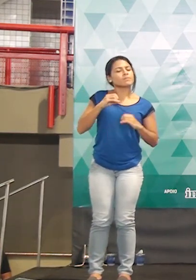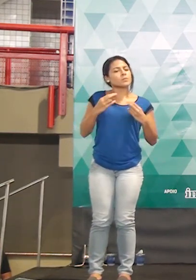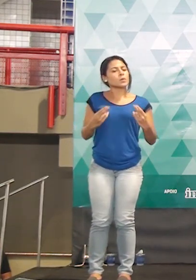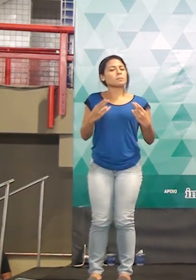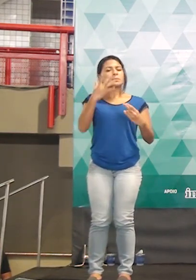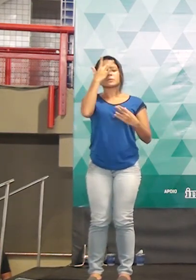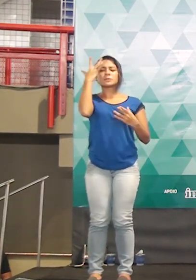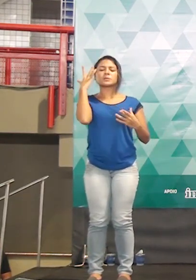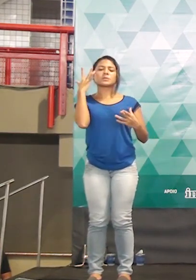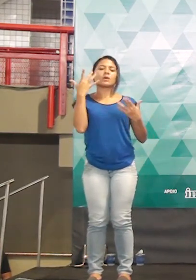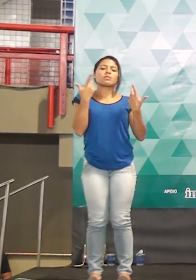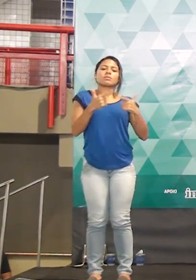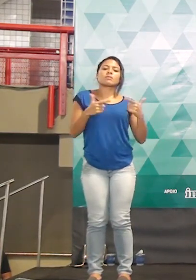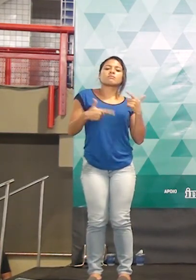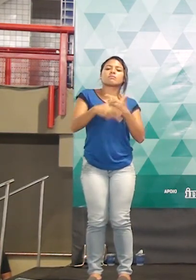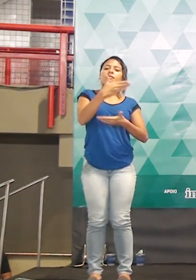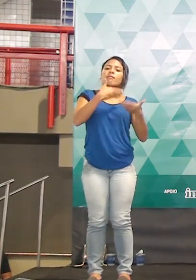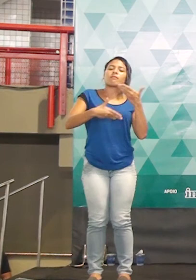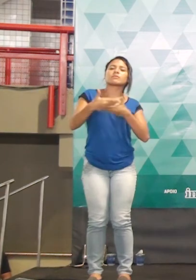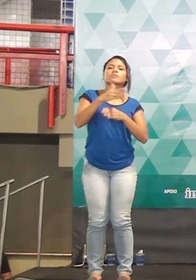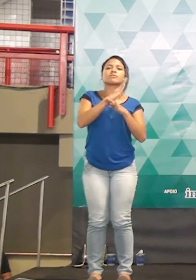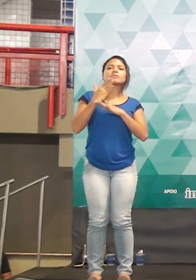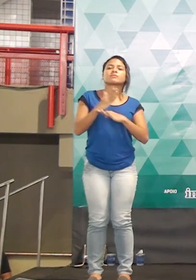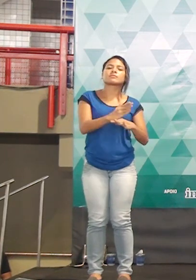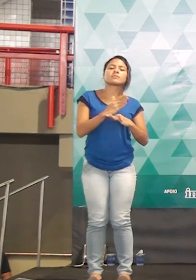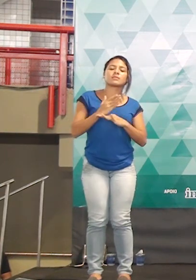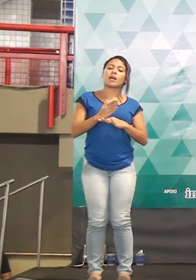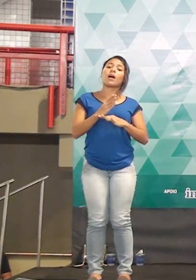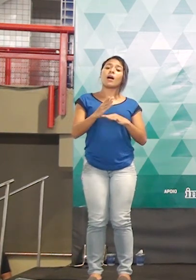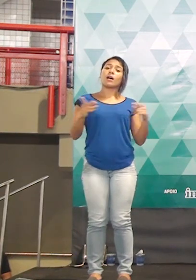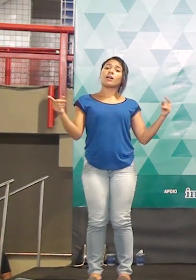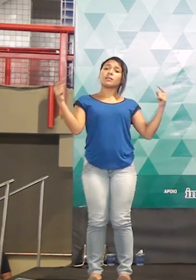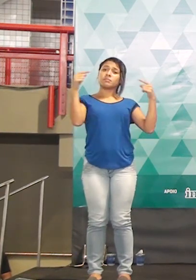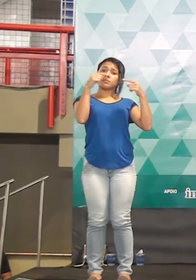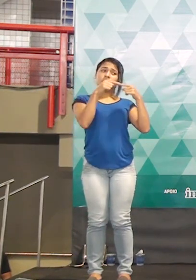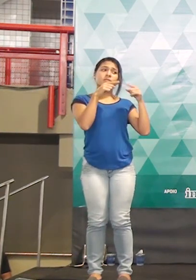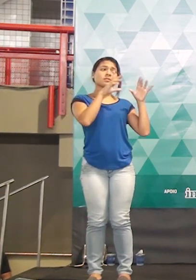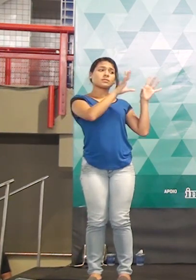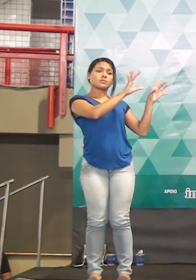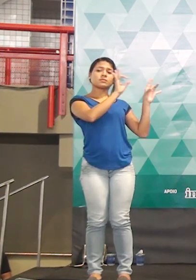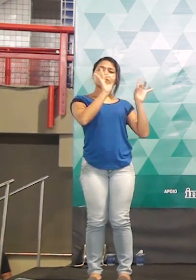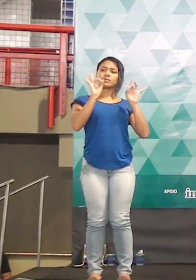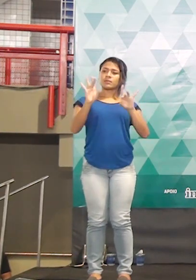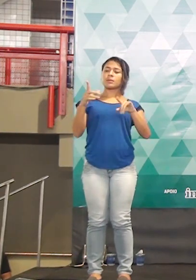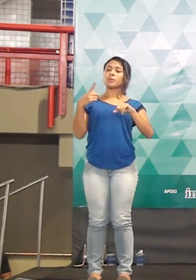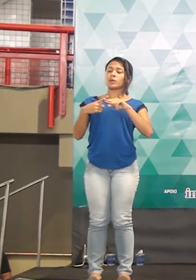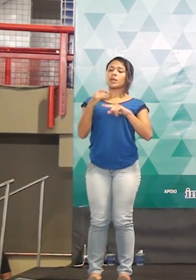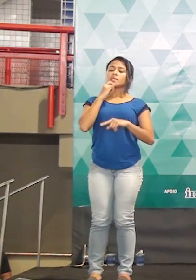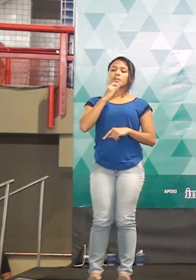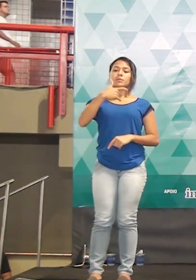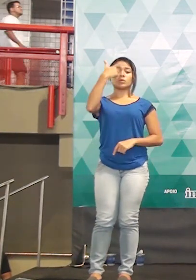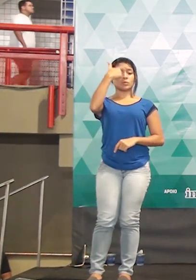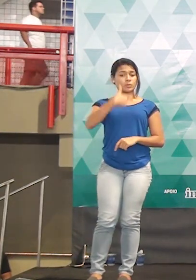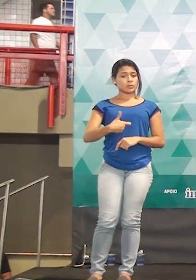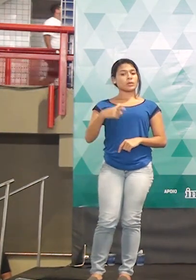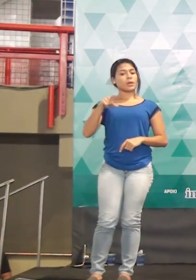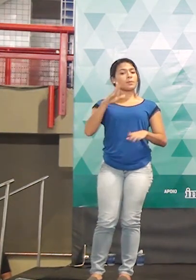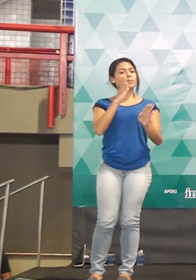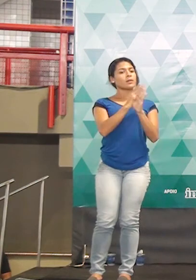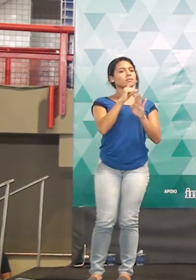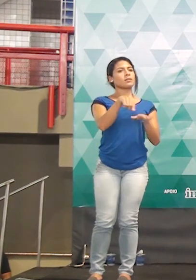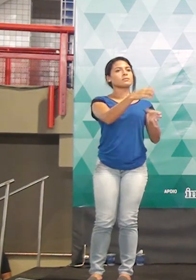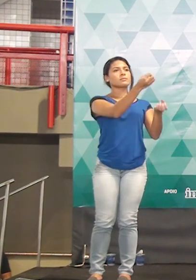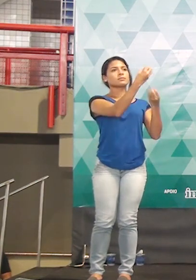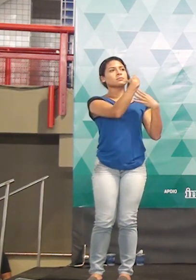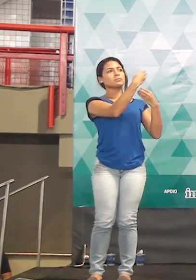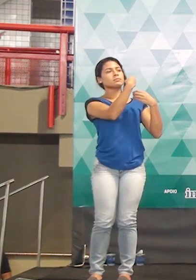caberia essa citação? Sim. Cada um de nós é aquilo que a educação fez de nós, tá? Então isso